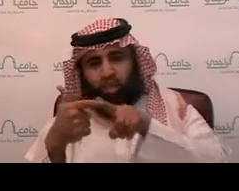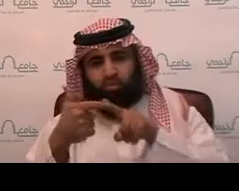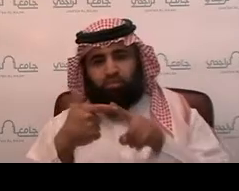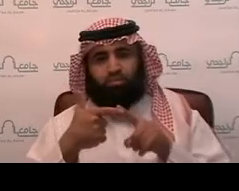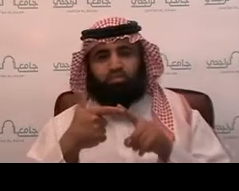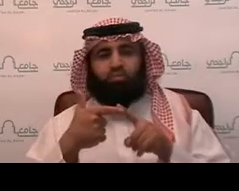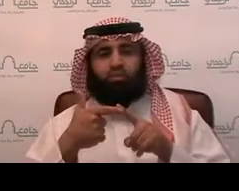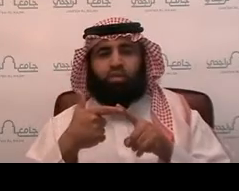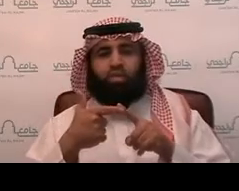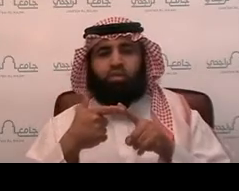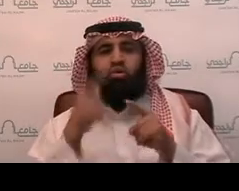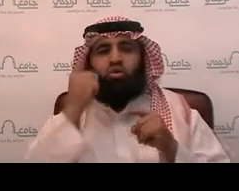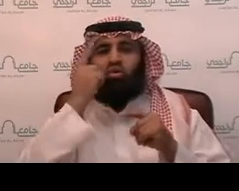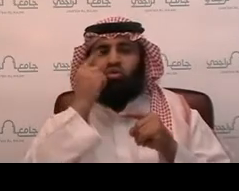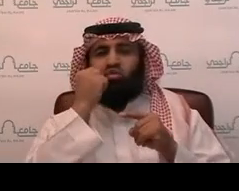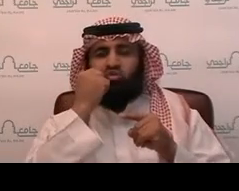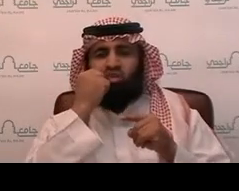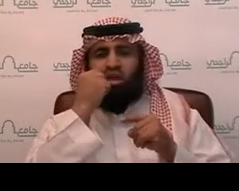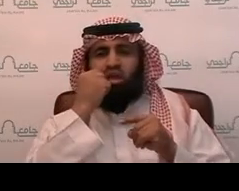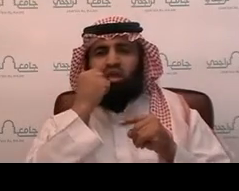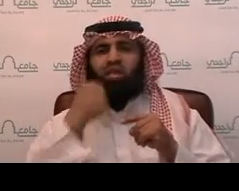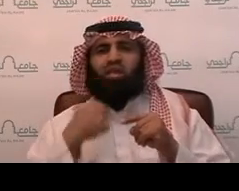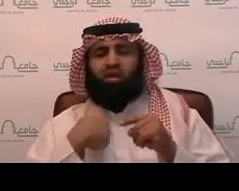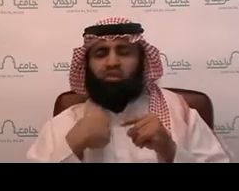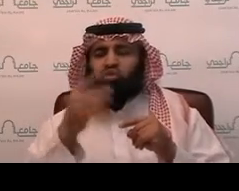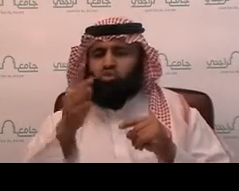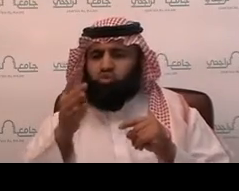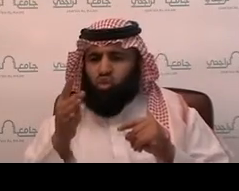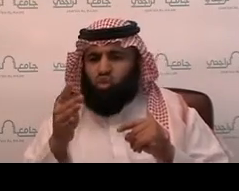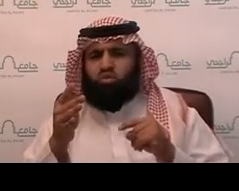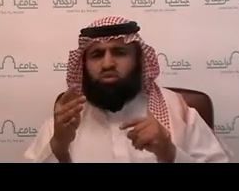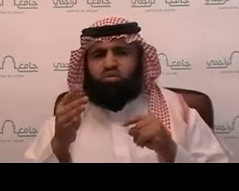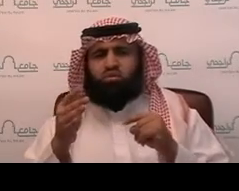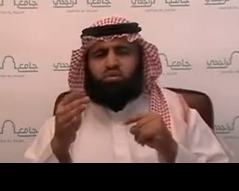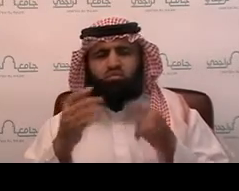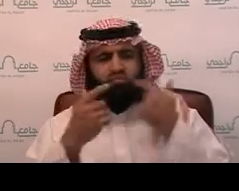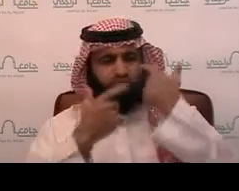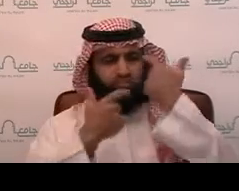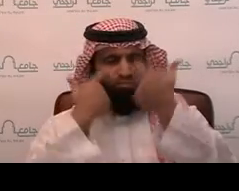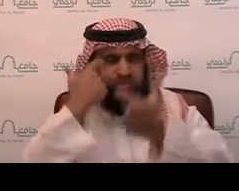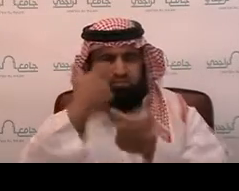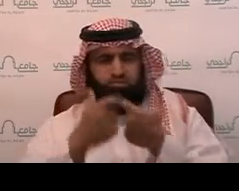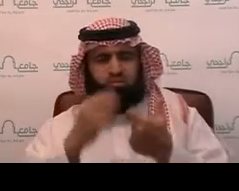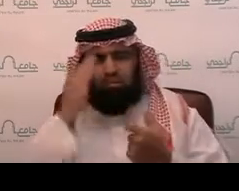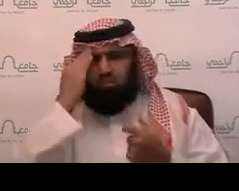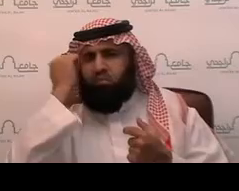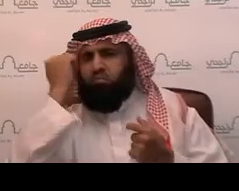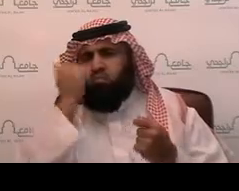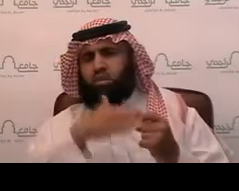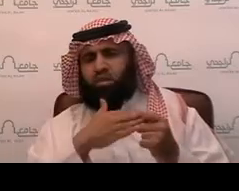تساهل ولاة الأمر ومن يمثلهم في الرقابة، بحيث تفشو المجلات